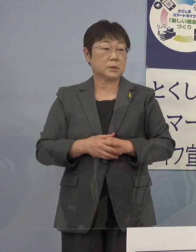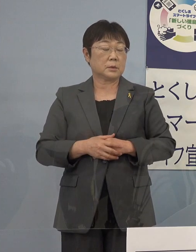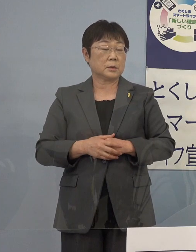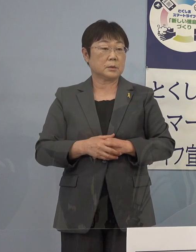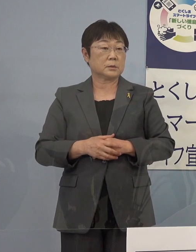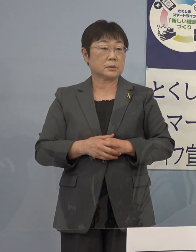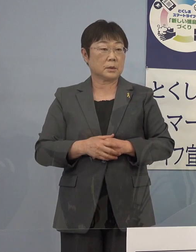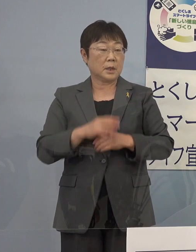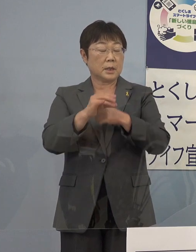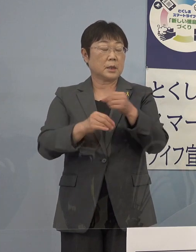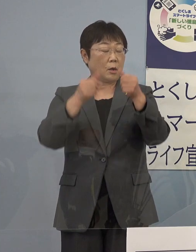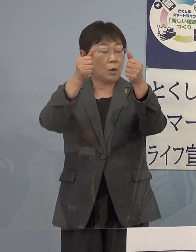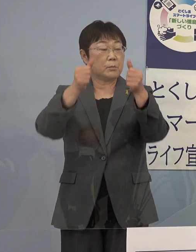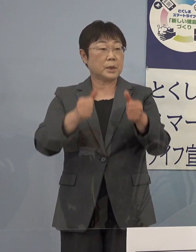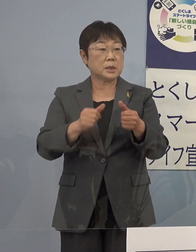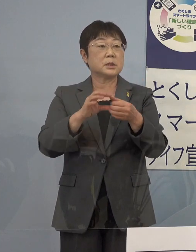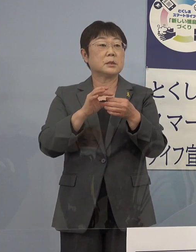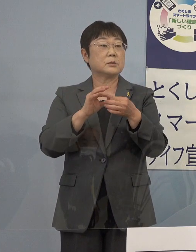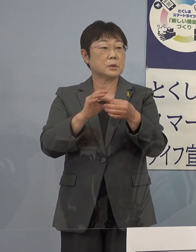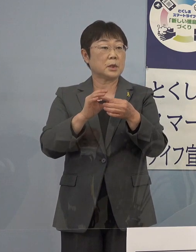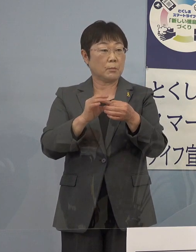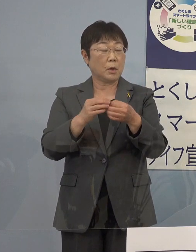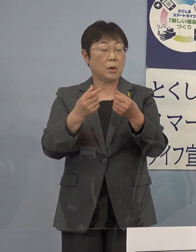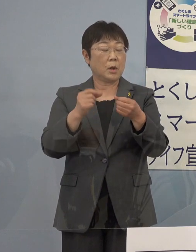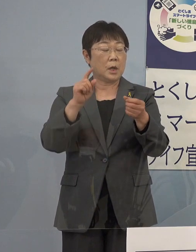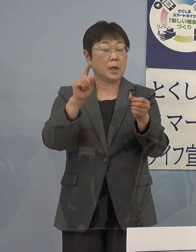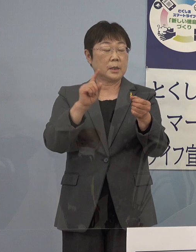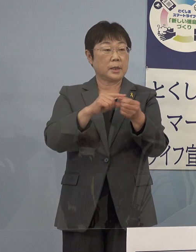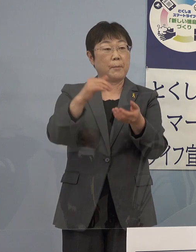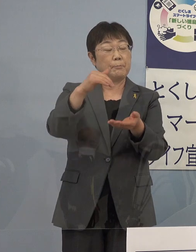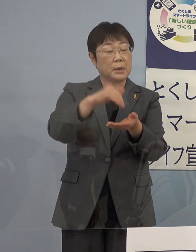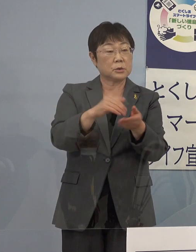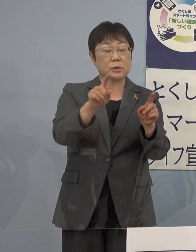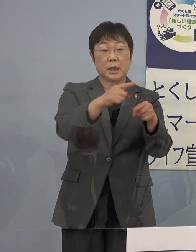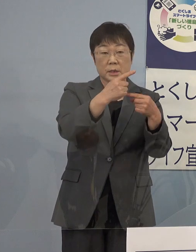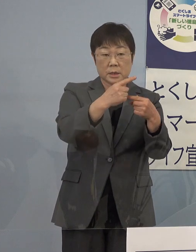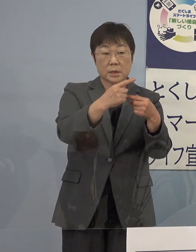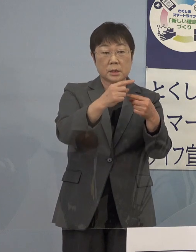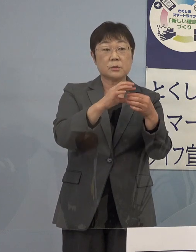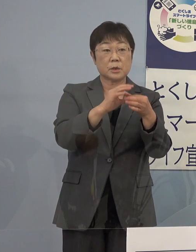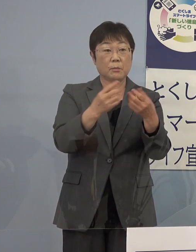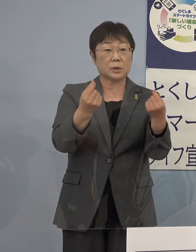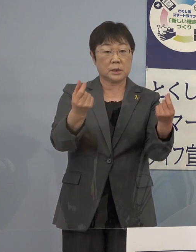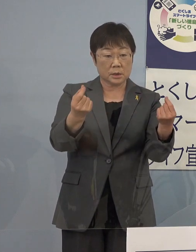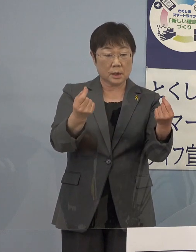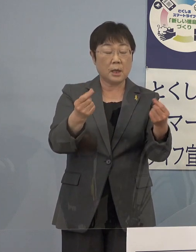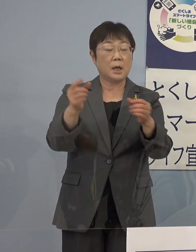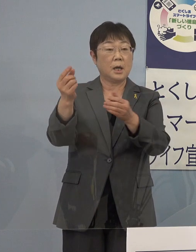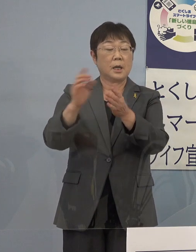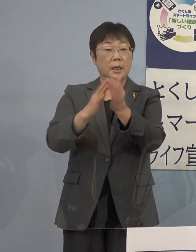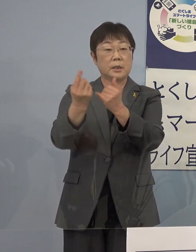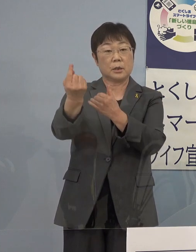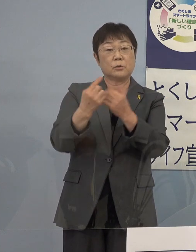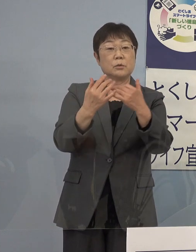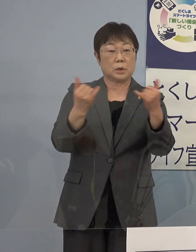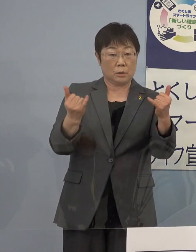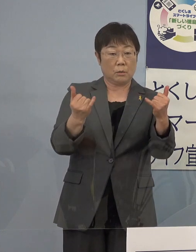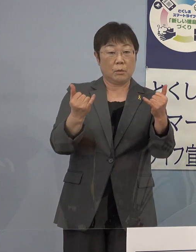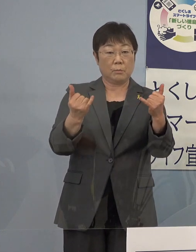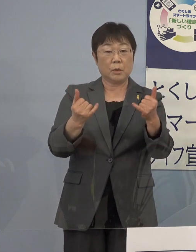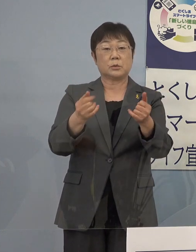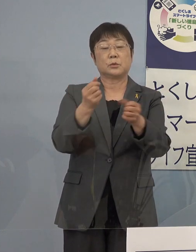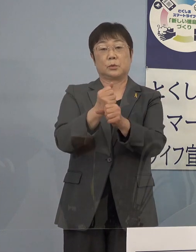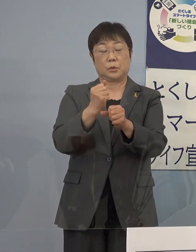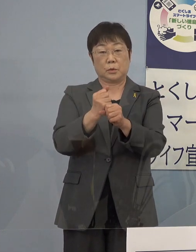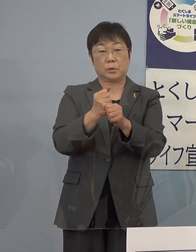もそれ年末年始対応ということです。その特別になりますので 、そうです、来店者向けの部分を作りますし、こちらは県民の皆さんですから、